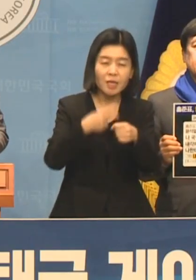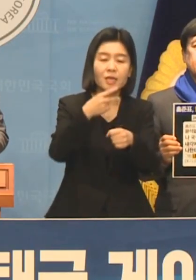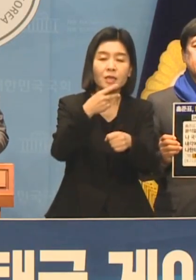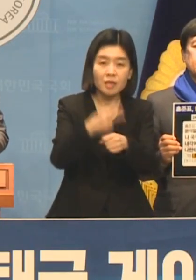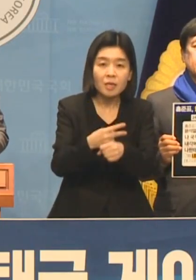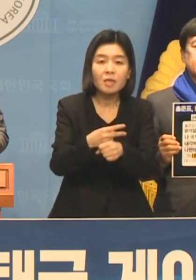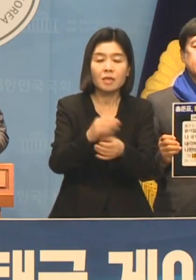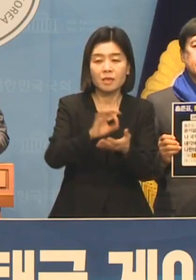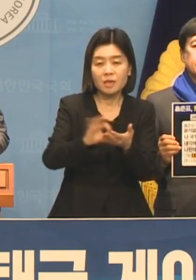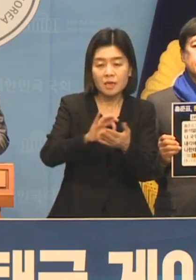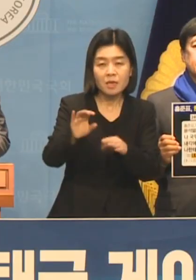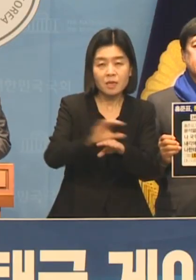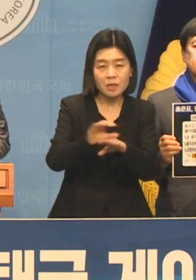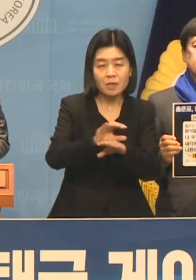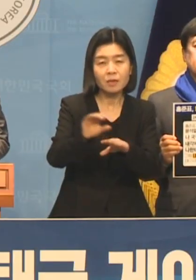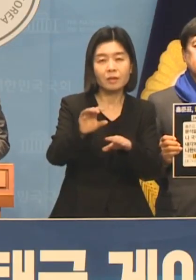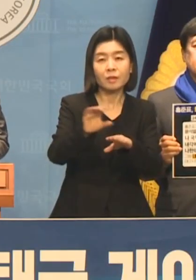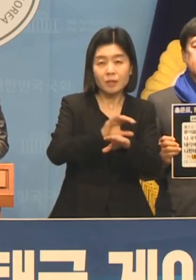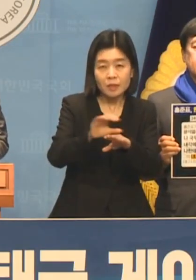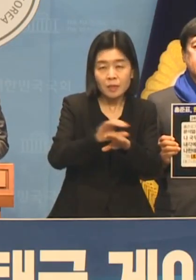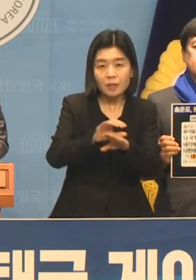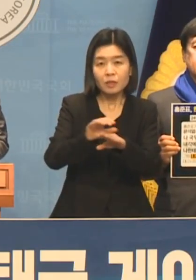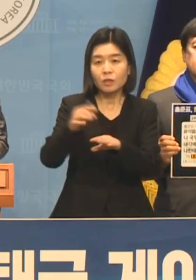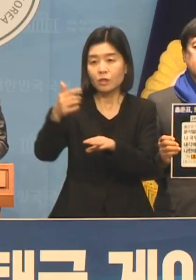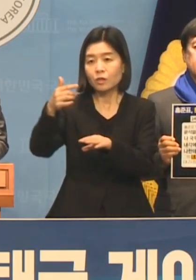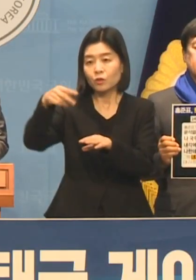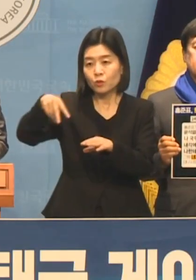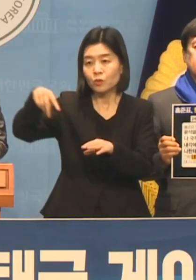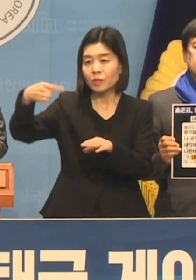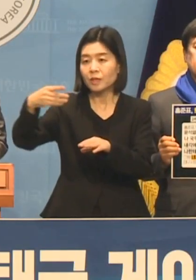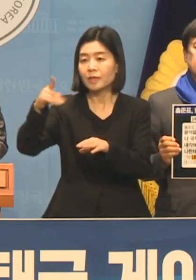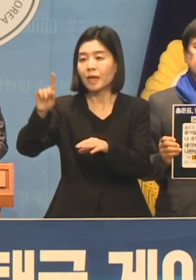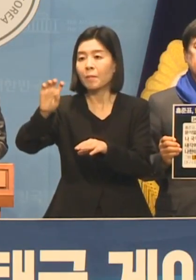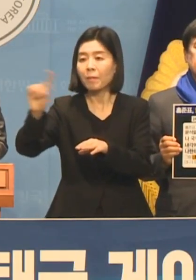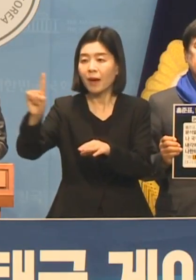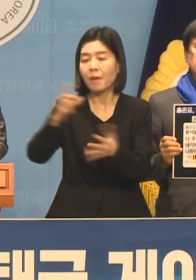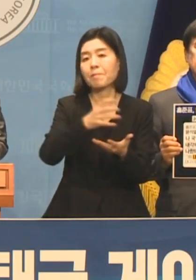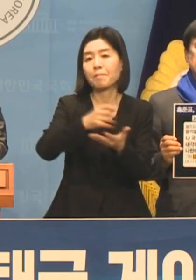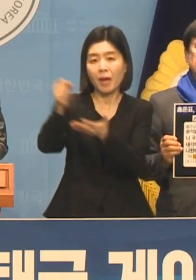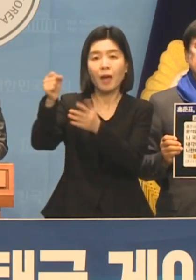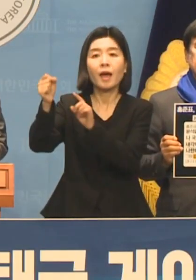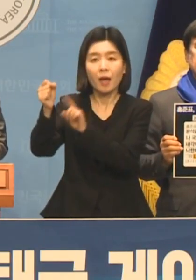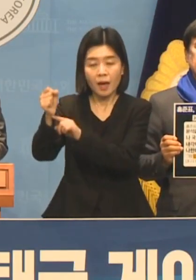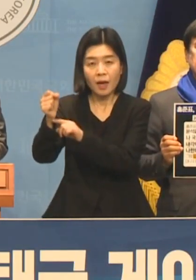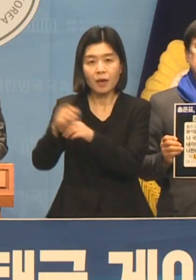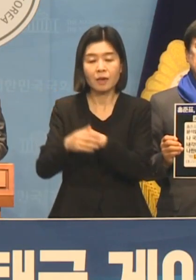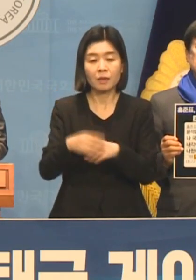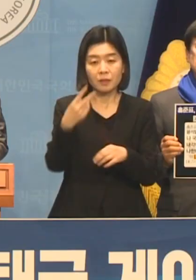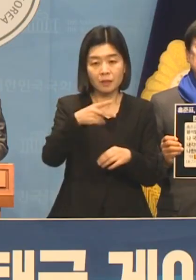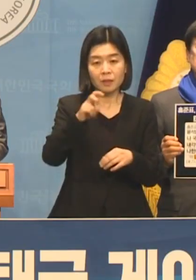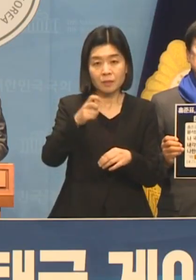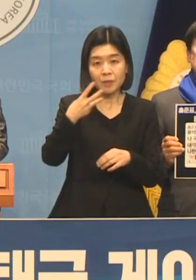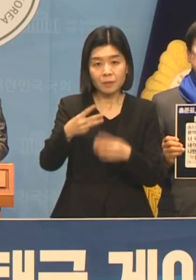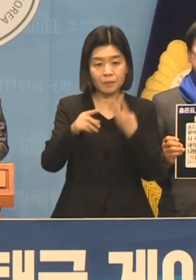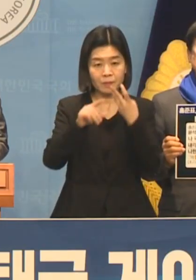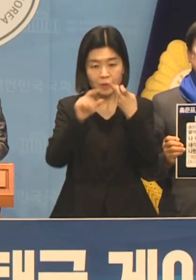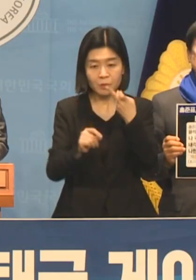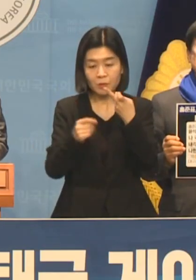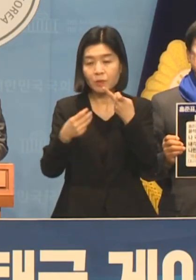뉴스타파가 확보했음을 알려드립니다. 이것은 2023년 12월